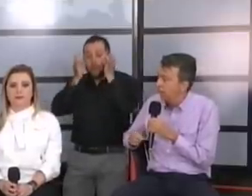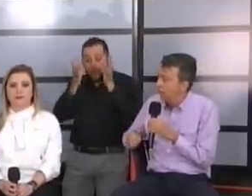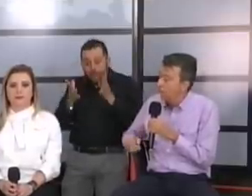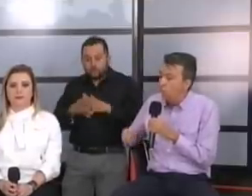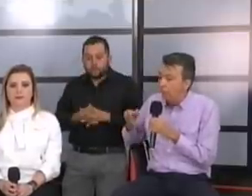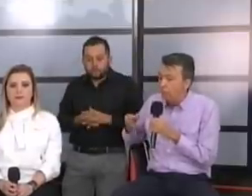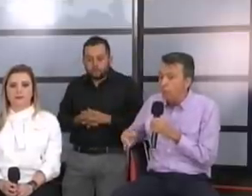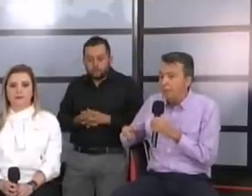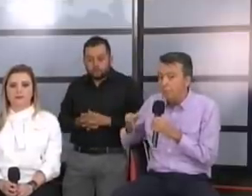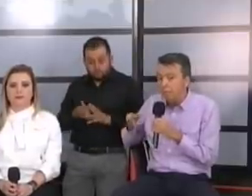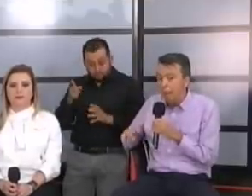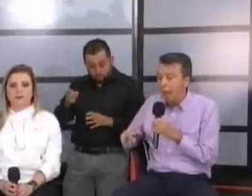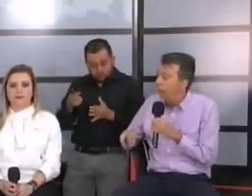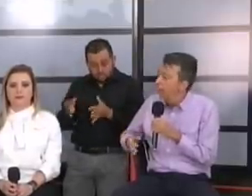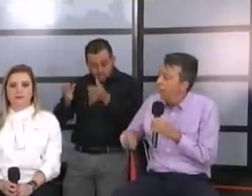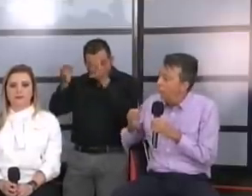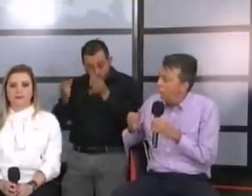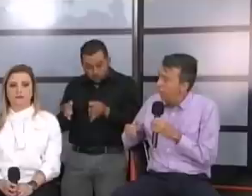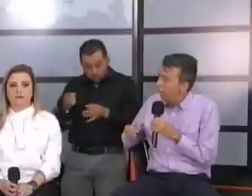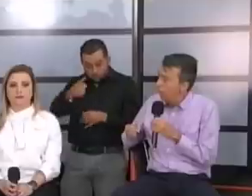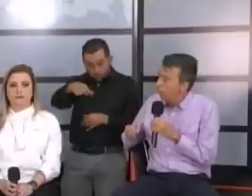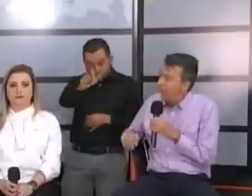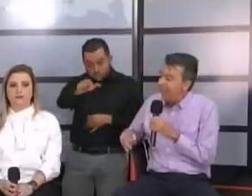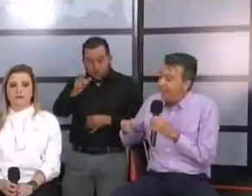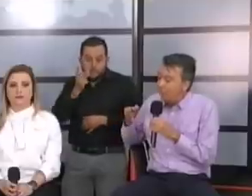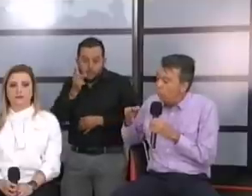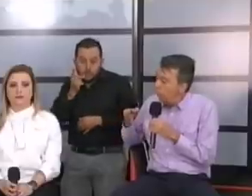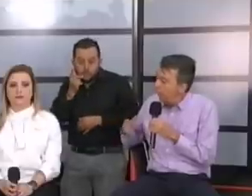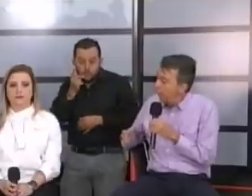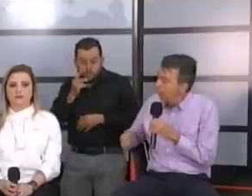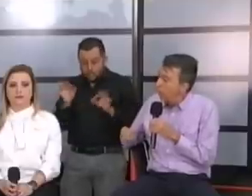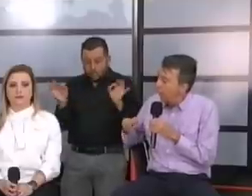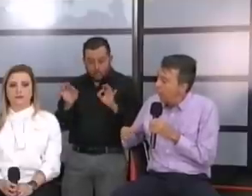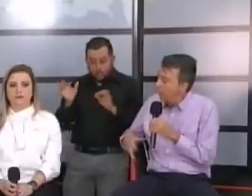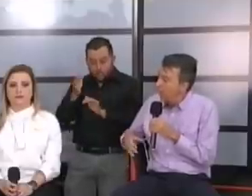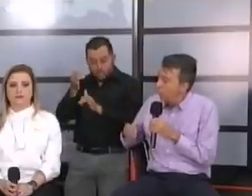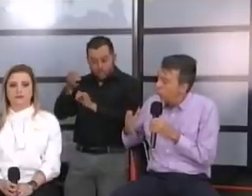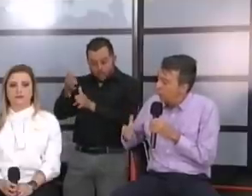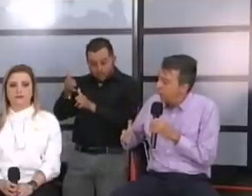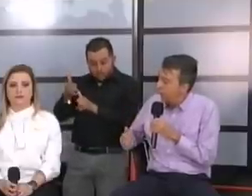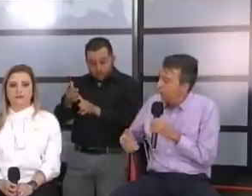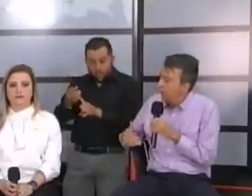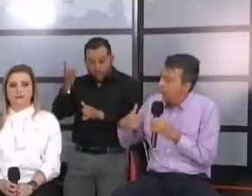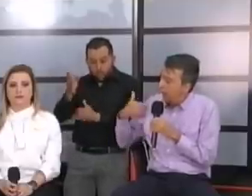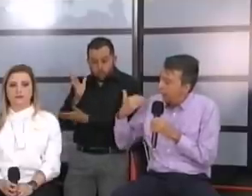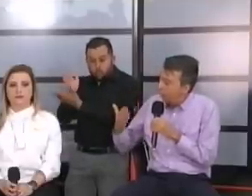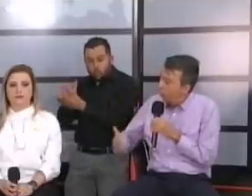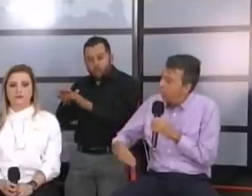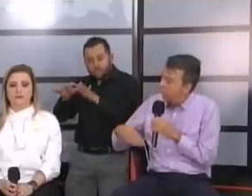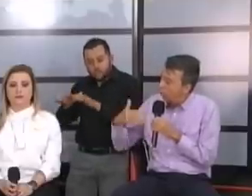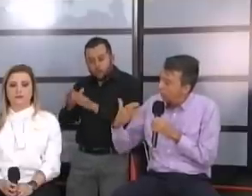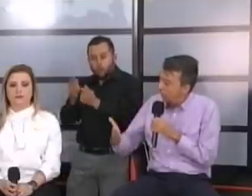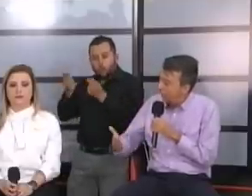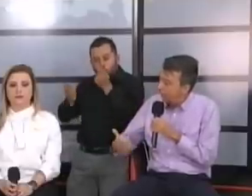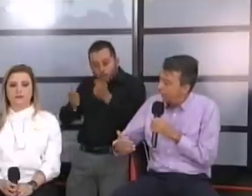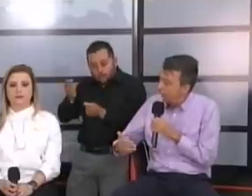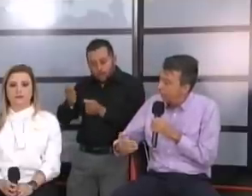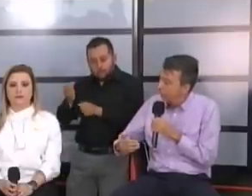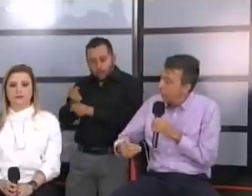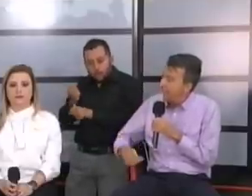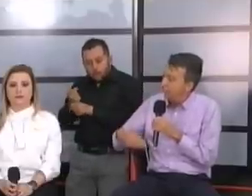empresa. ¿Puede usted afirmarle a los pereiranos que ningún ingeniero ni nadie va a su oficina a darle cuenta de lo que se